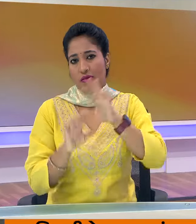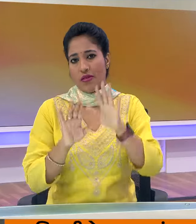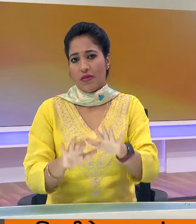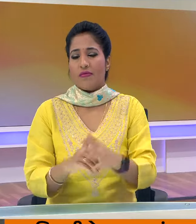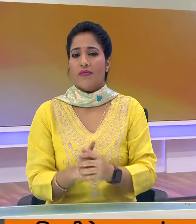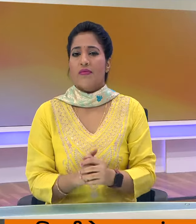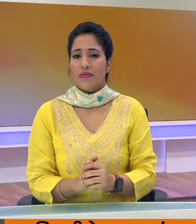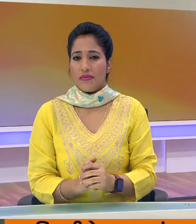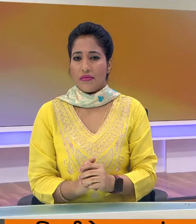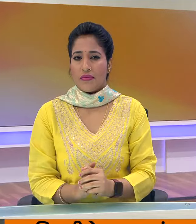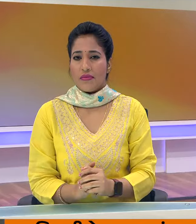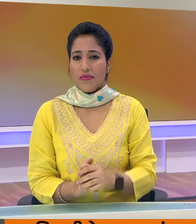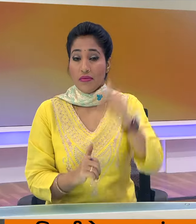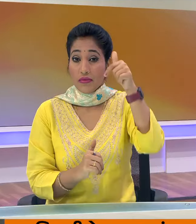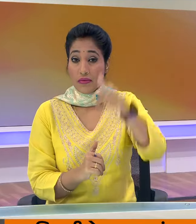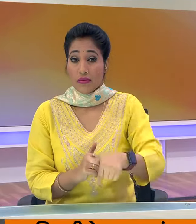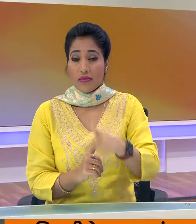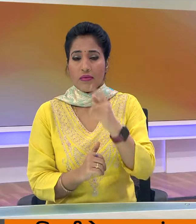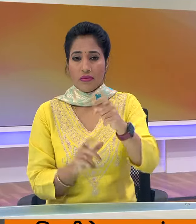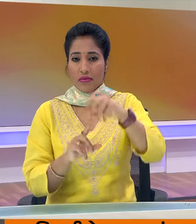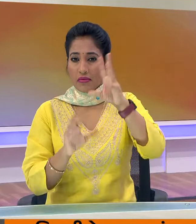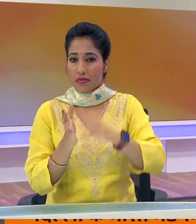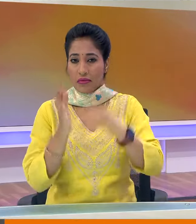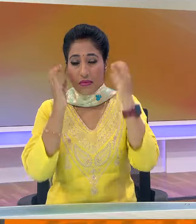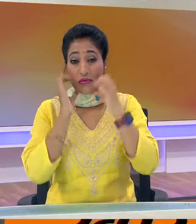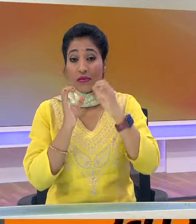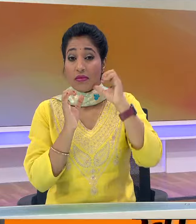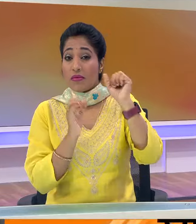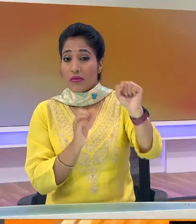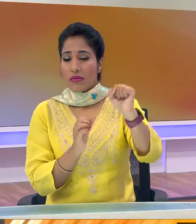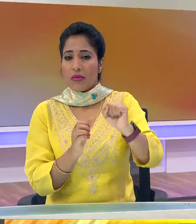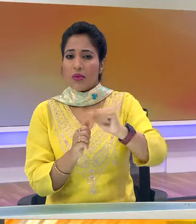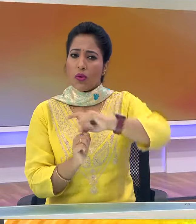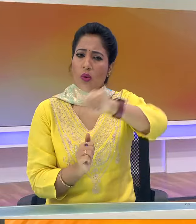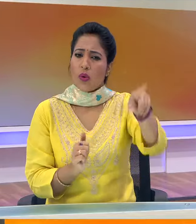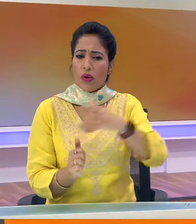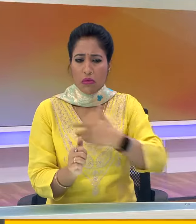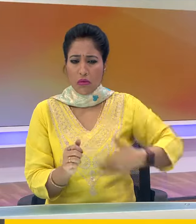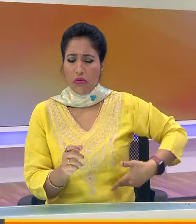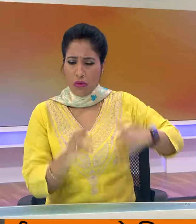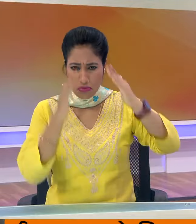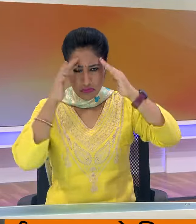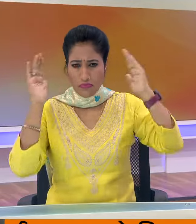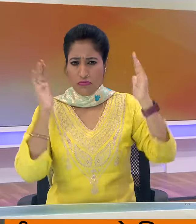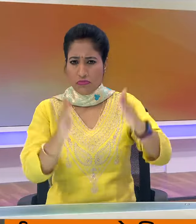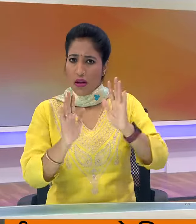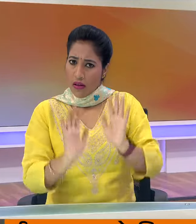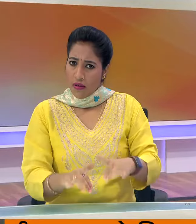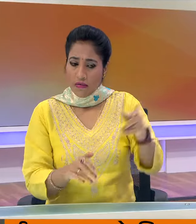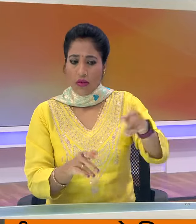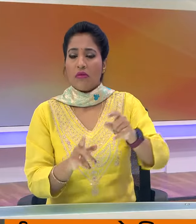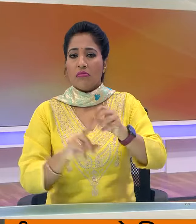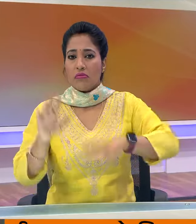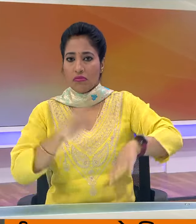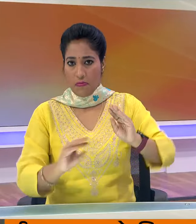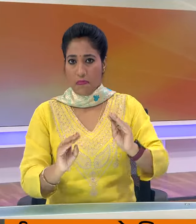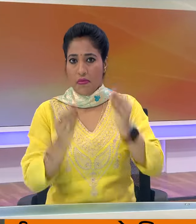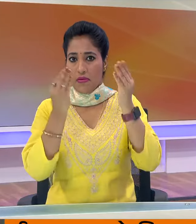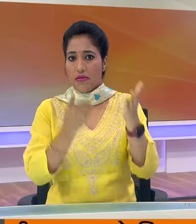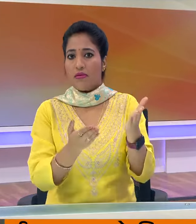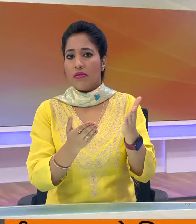है। आज मोदी जी ने सब वर्गों का ध्यान रखते हुए ये अच्छी योजना चालू की